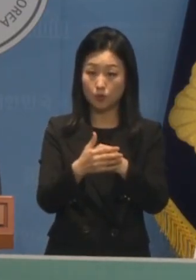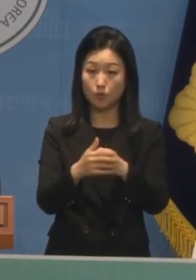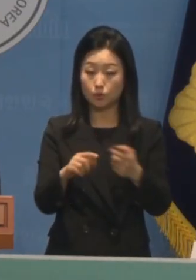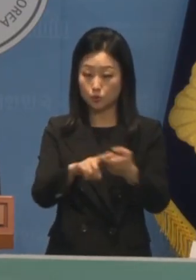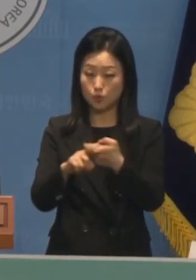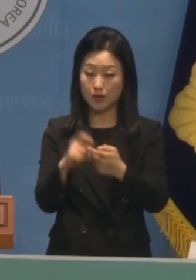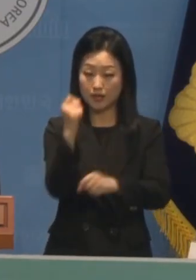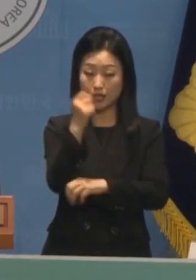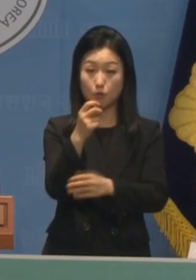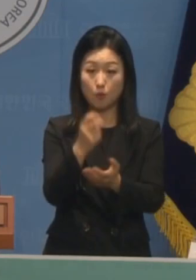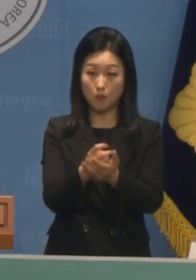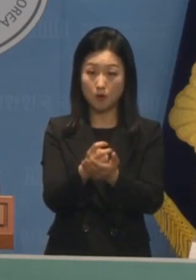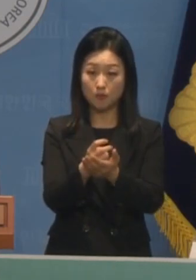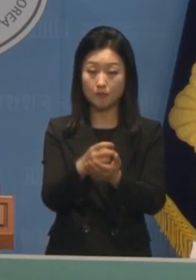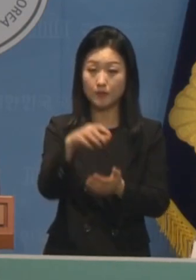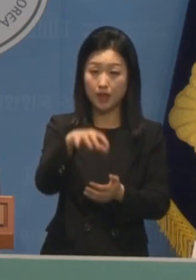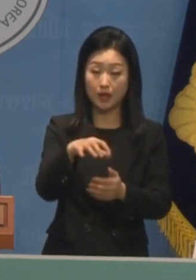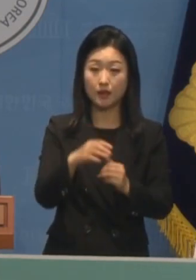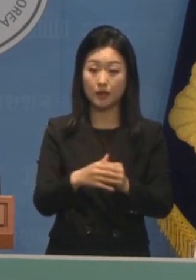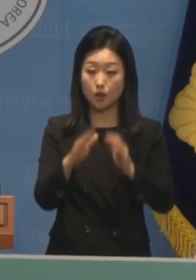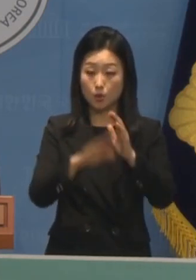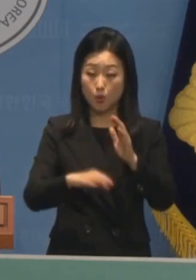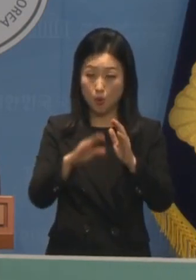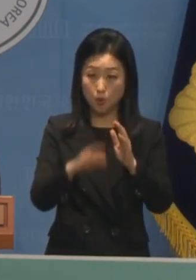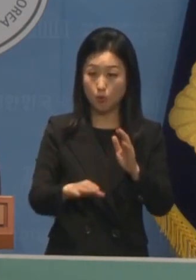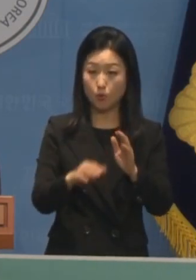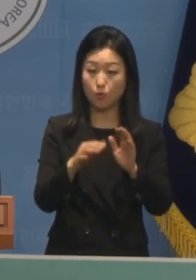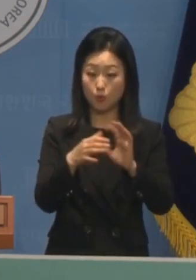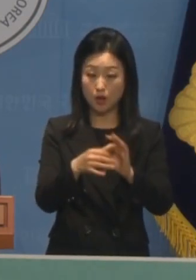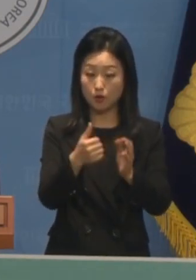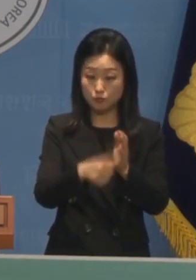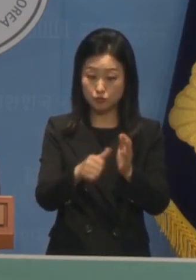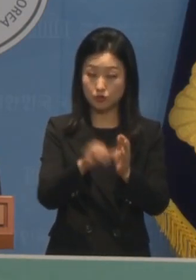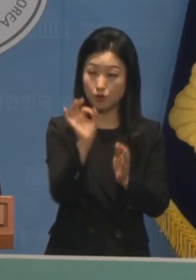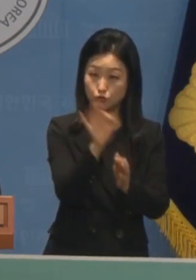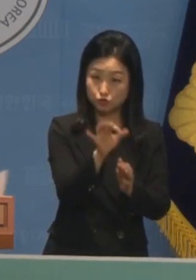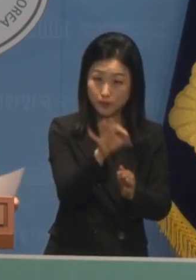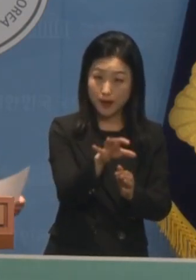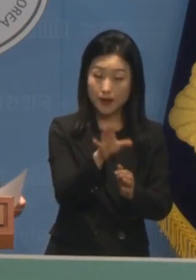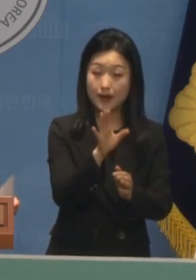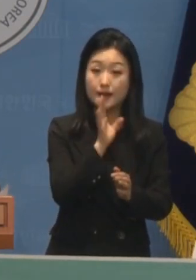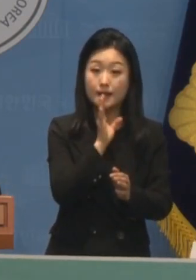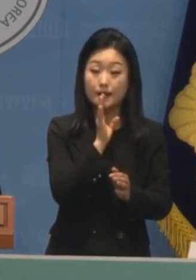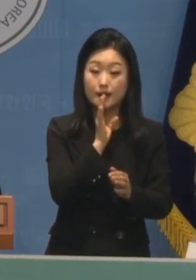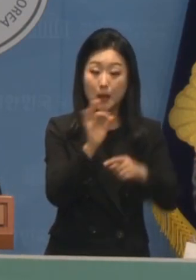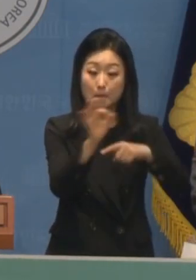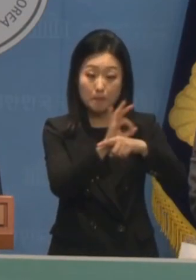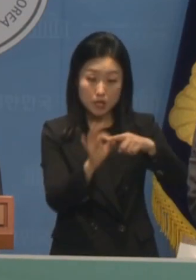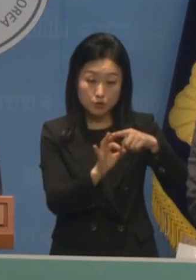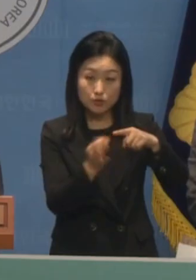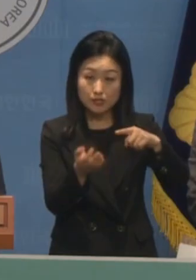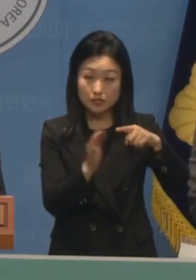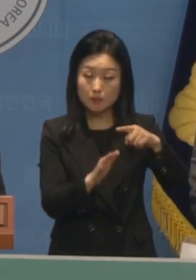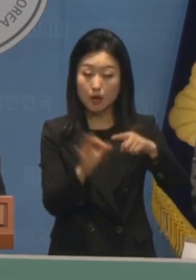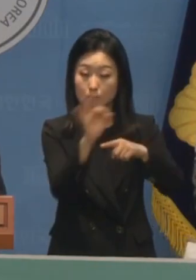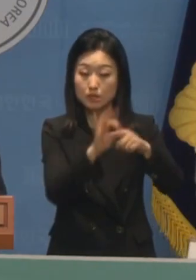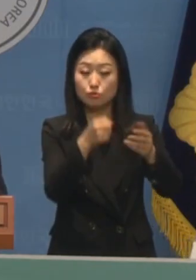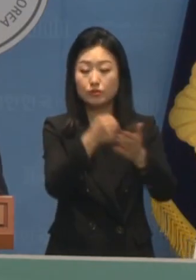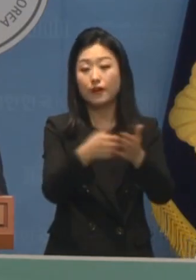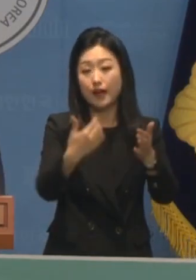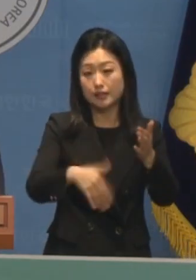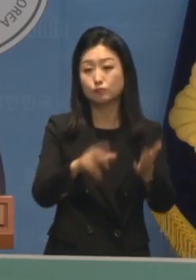공공기관 우선 구매 내용이 있었지만 구매 비율을 정하지 않아서 실효성이 떨어진다는 지적이 있었습니다.